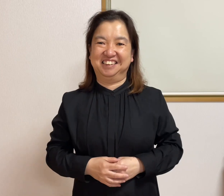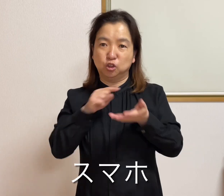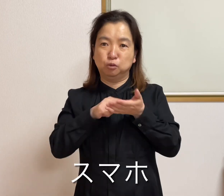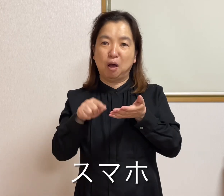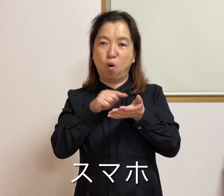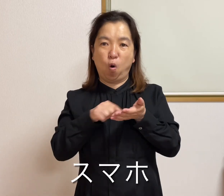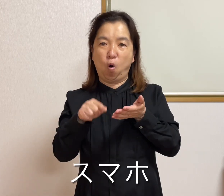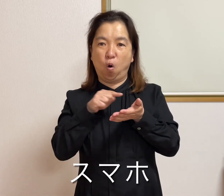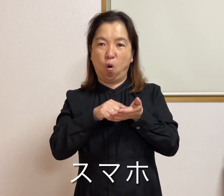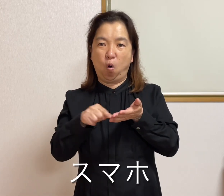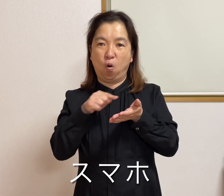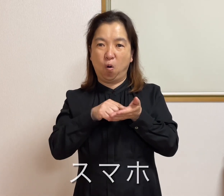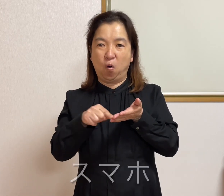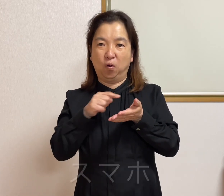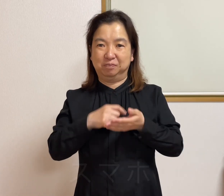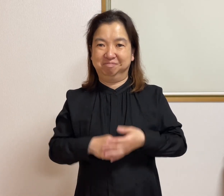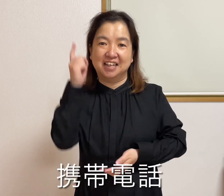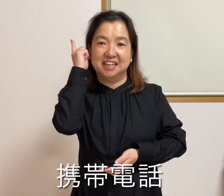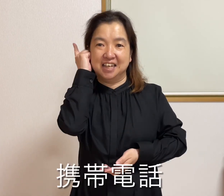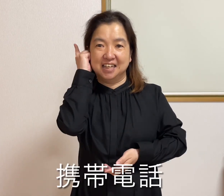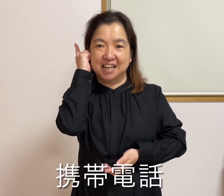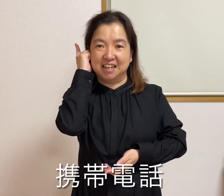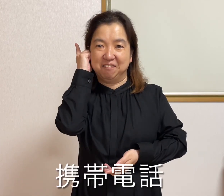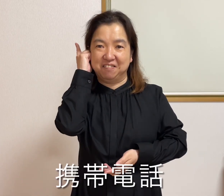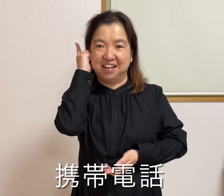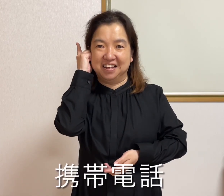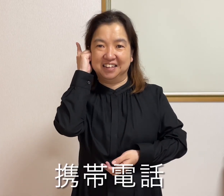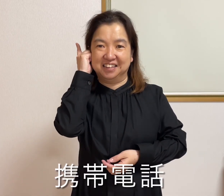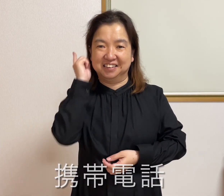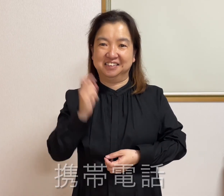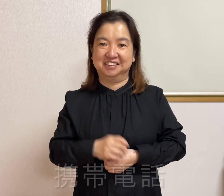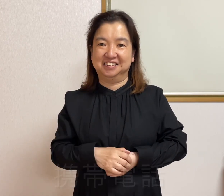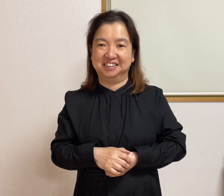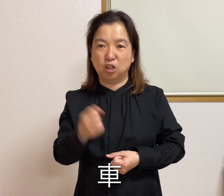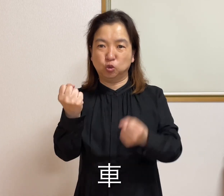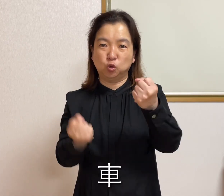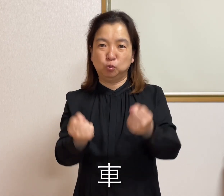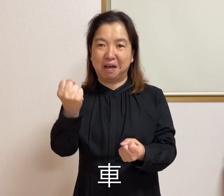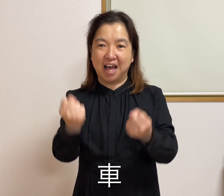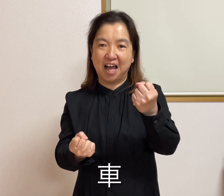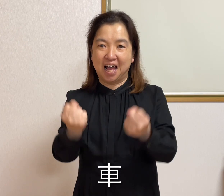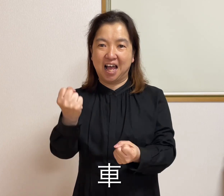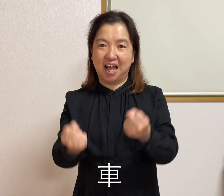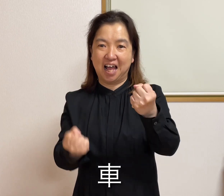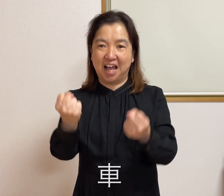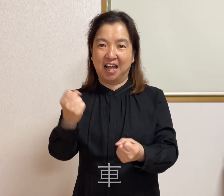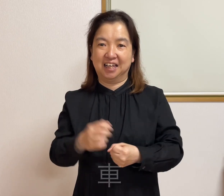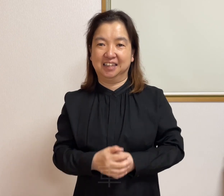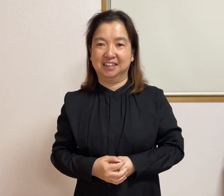スマホ、携帯、車、トラ